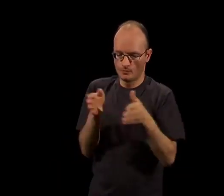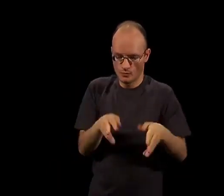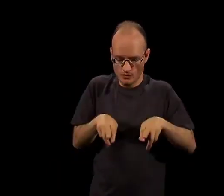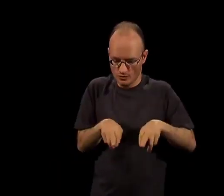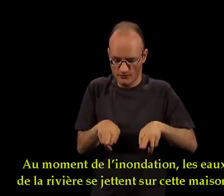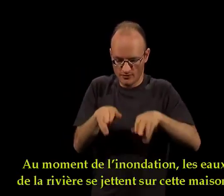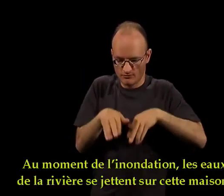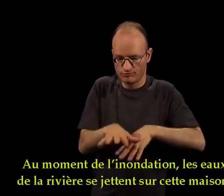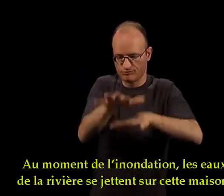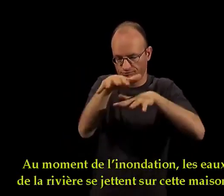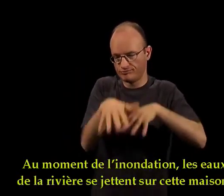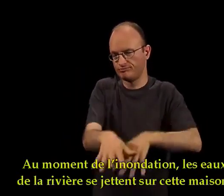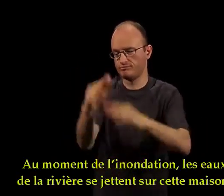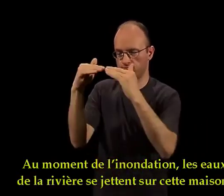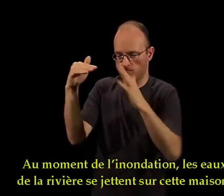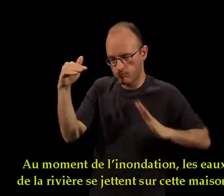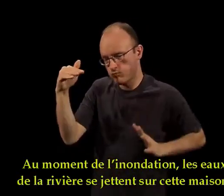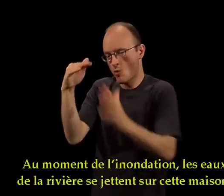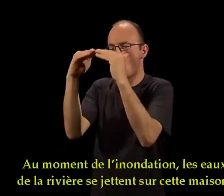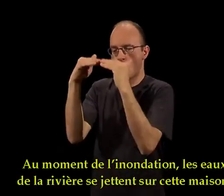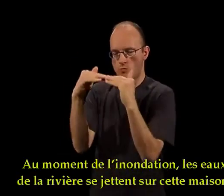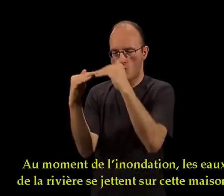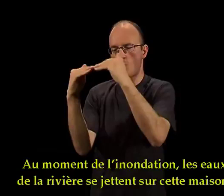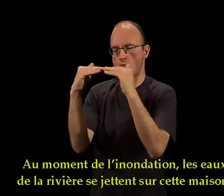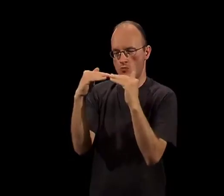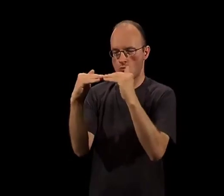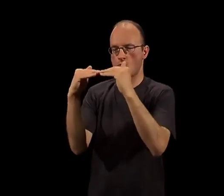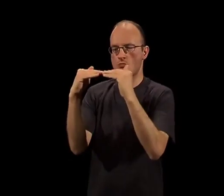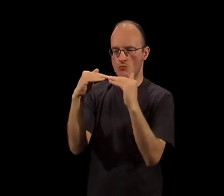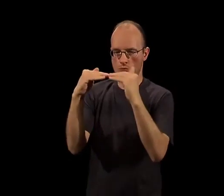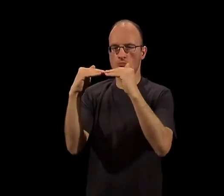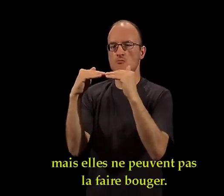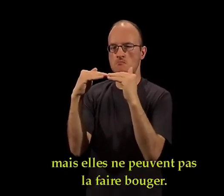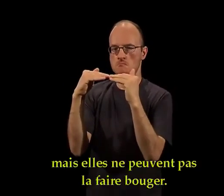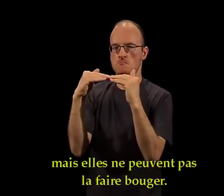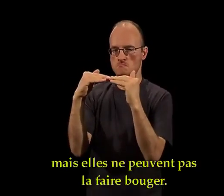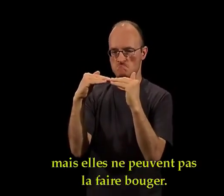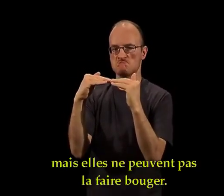Au moment de l'inondation, les eaux de la rivière se jettent sur cette maison, mais elles ne peuvent pas la faire